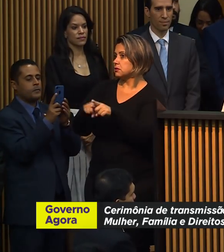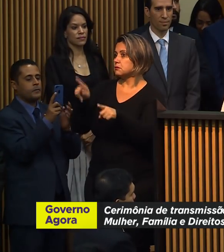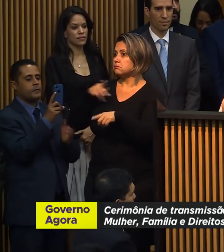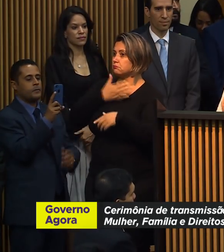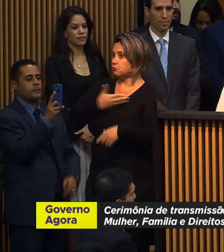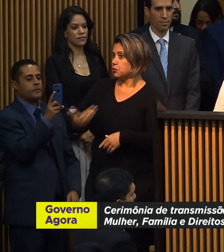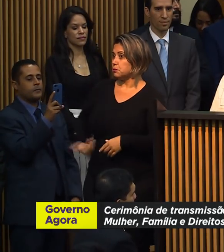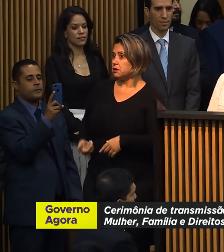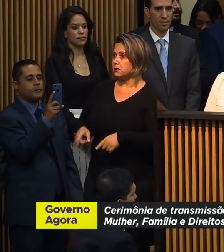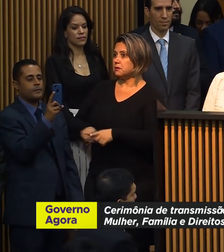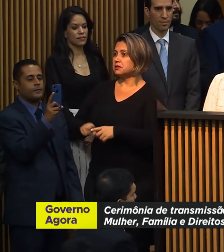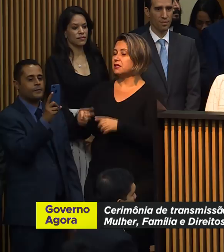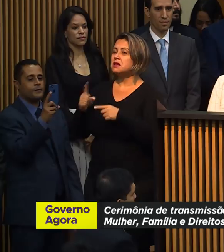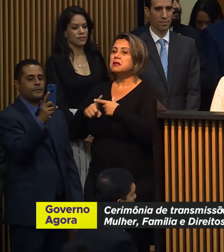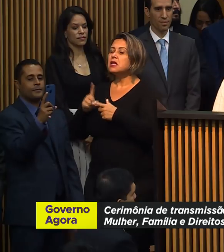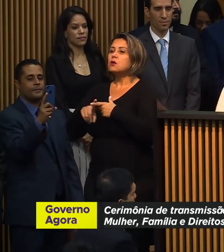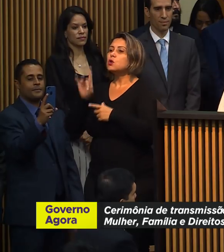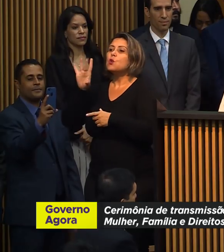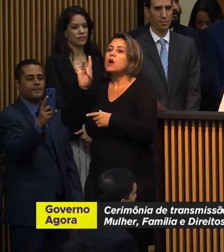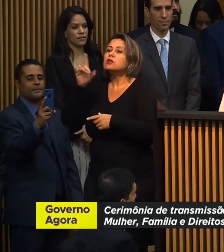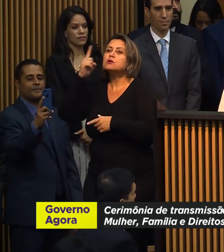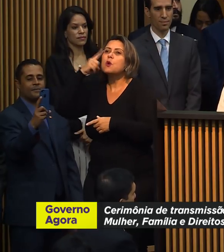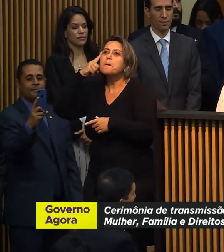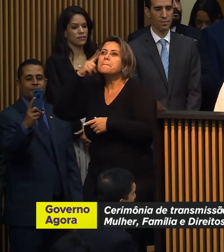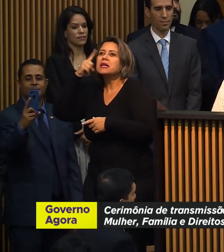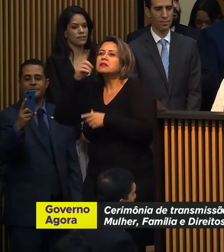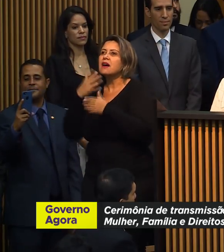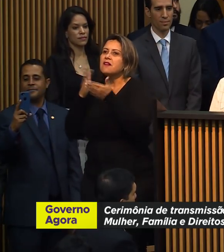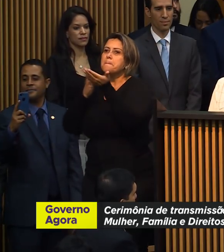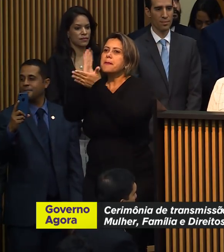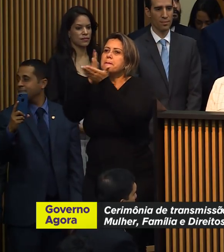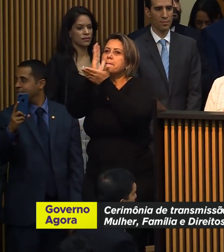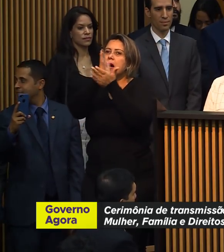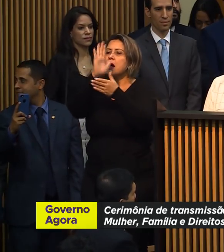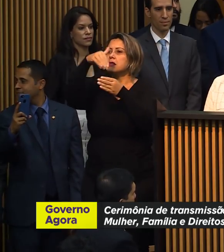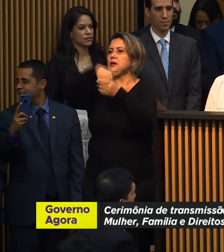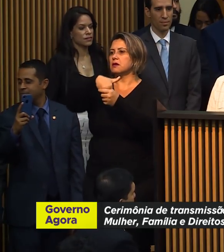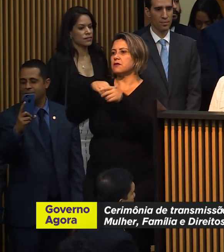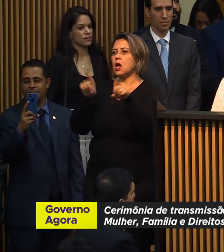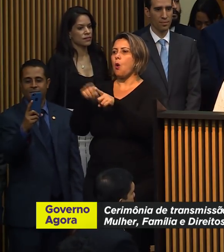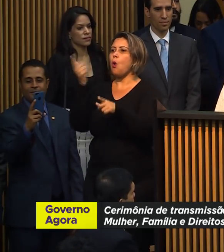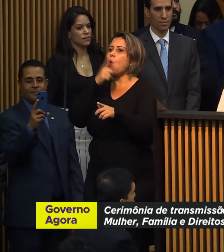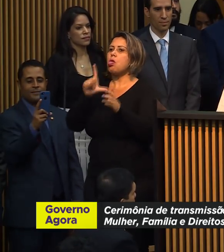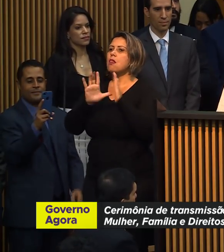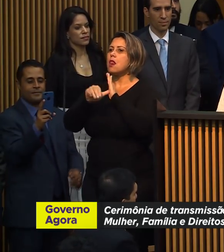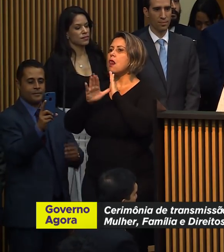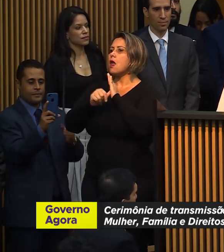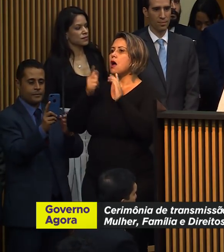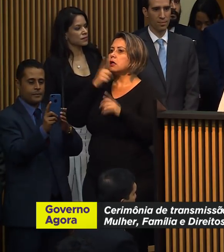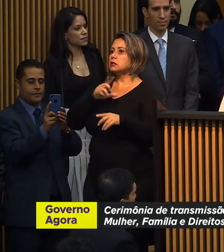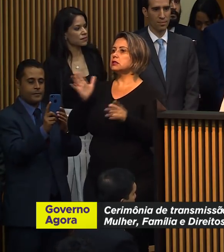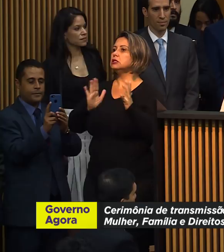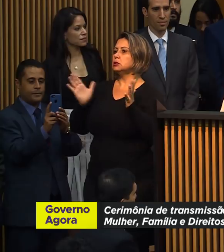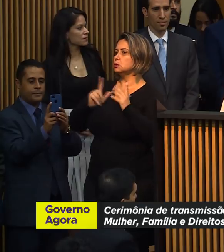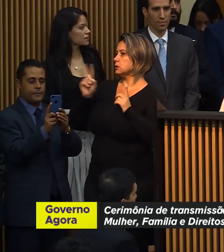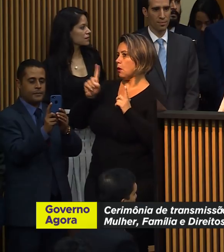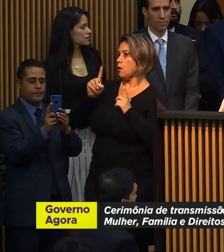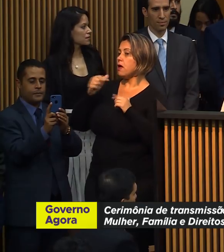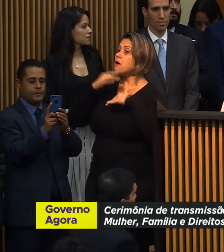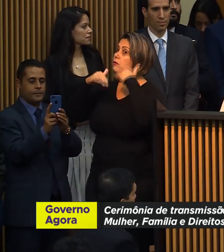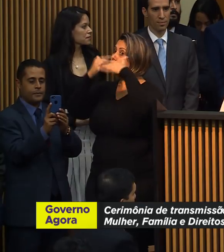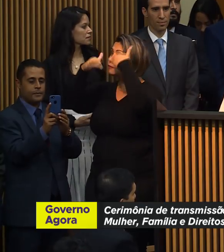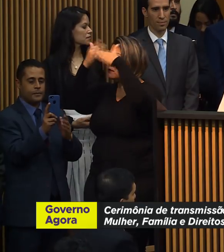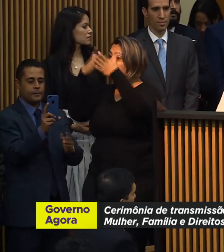que não sirvam mais para fins eleitoreiros e enriquecimento ilícito. Temos que avançar na construção